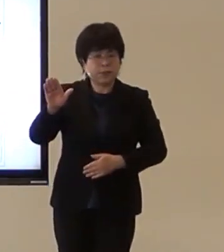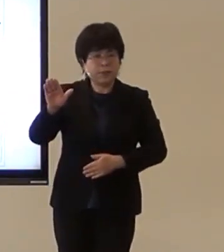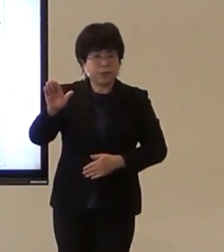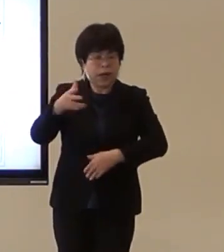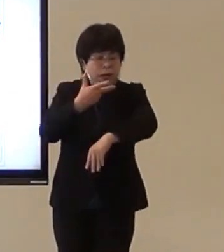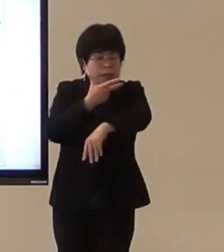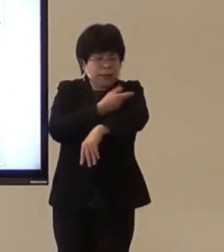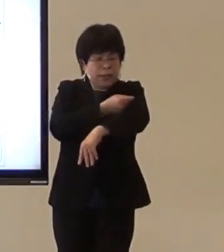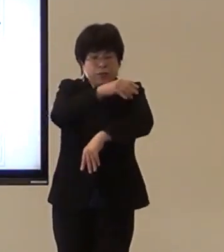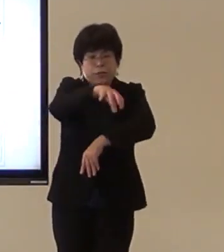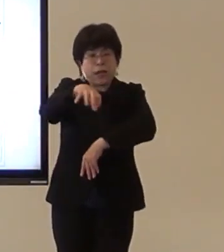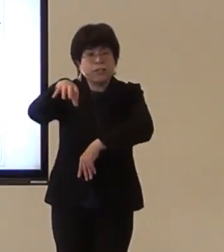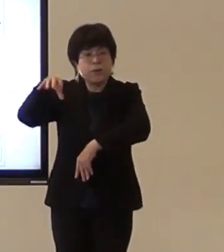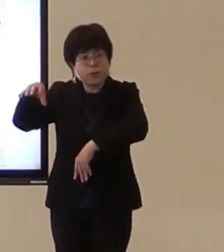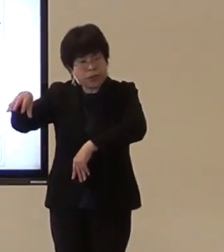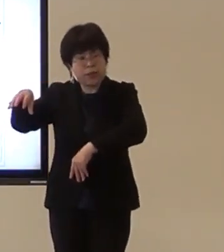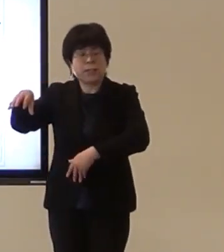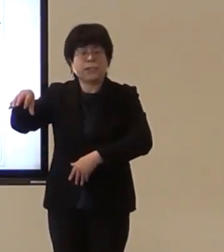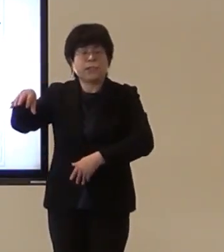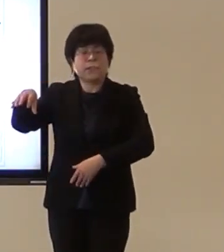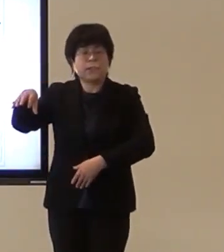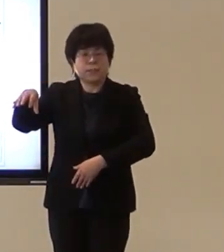種会場に効率的に